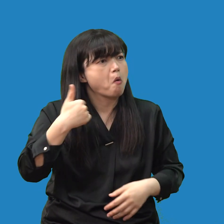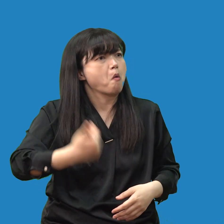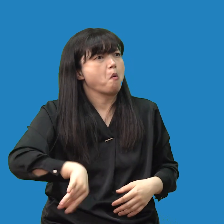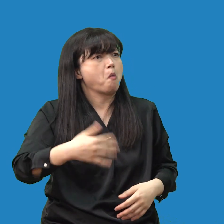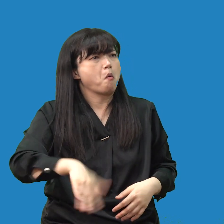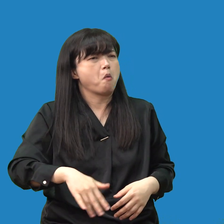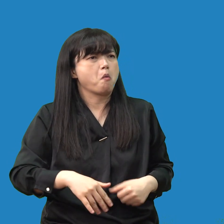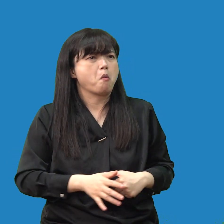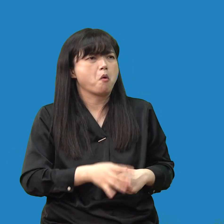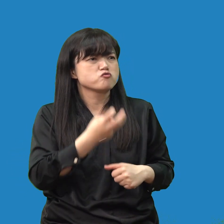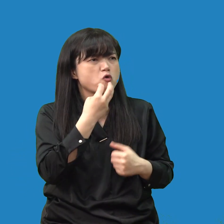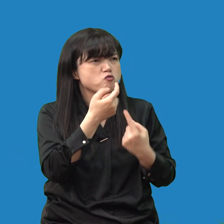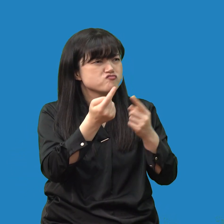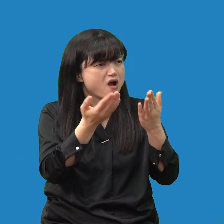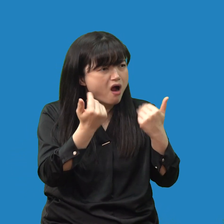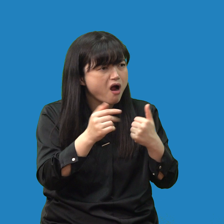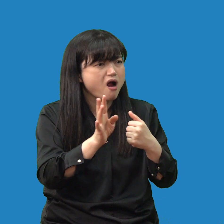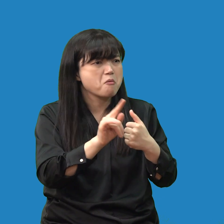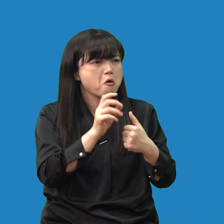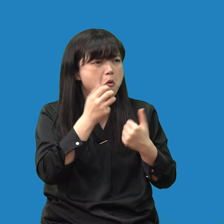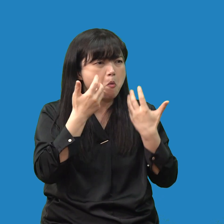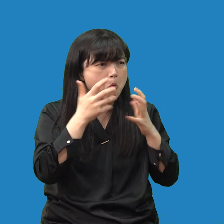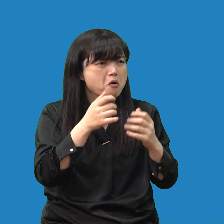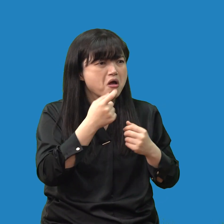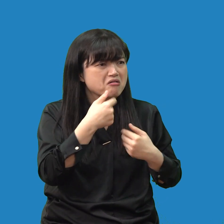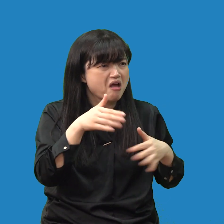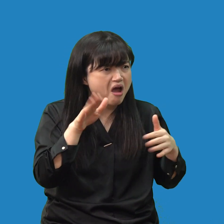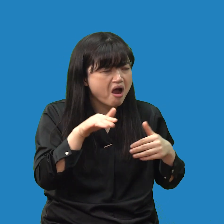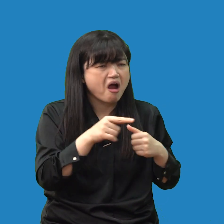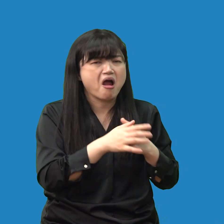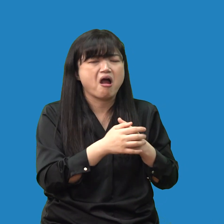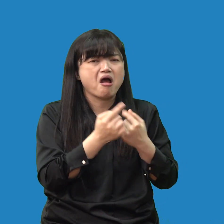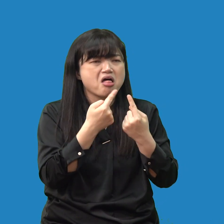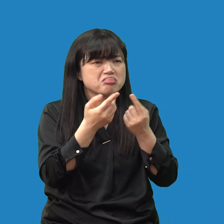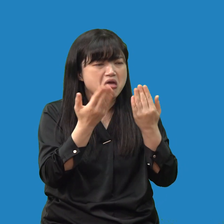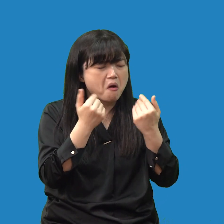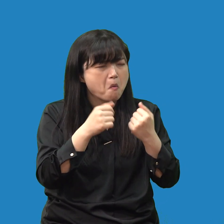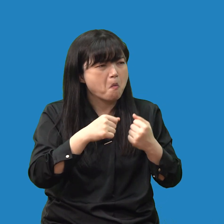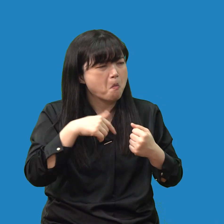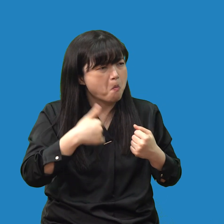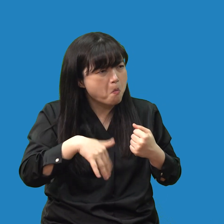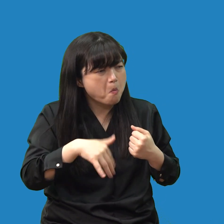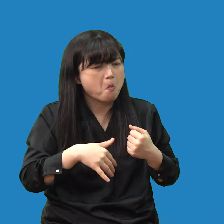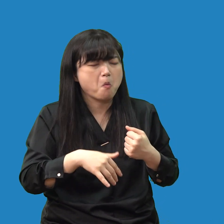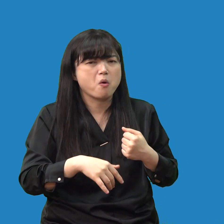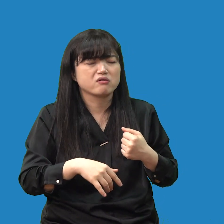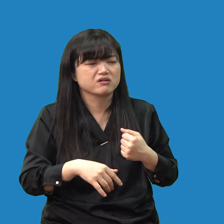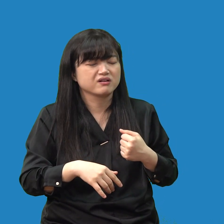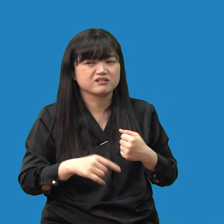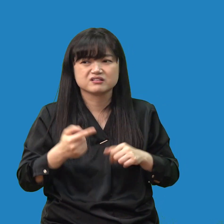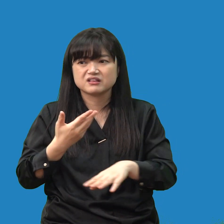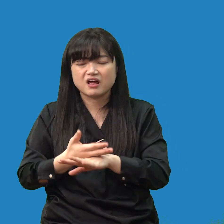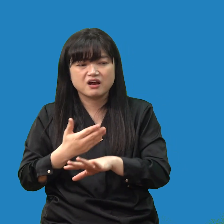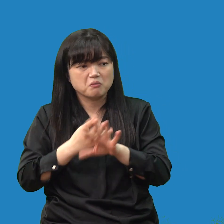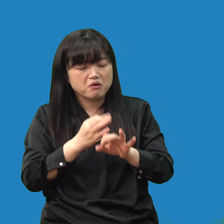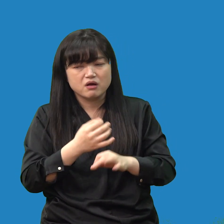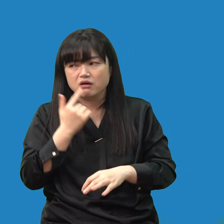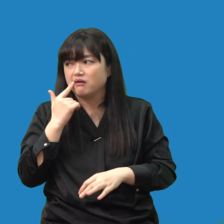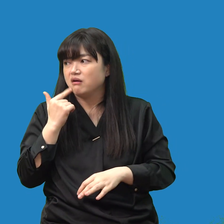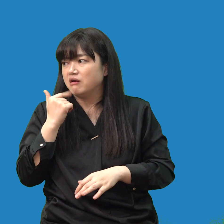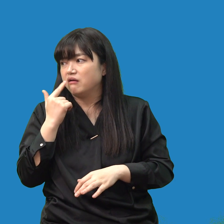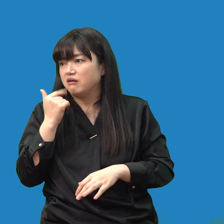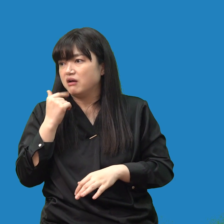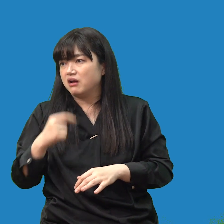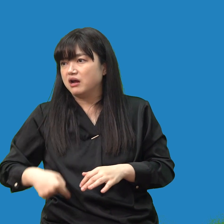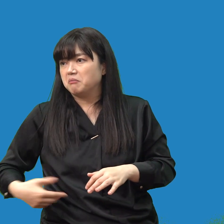그 스펙이 장난이 아니라서 거기 가기가 싫다 이러는 친구들이 종종 있습니다. 그걸 말씀하는 학부형들이 있는데요.